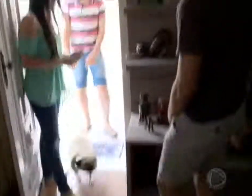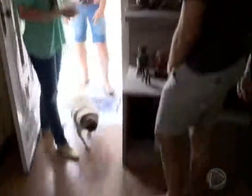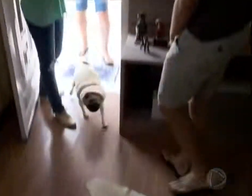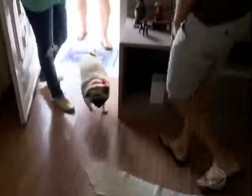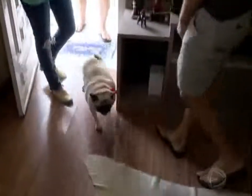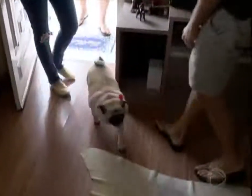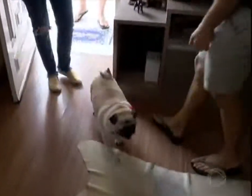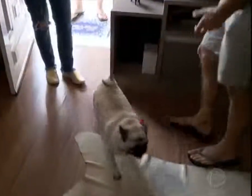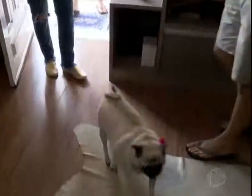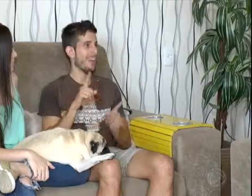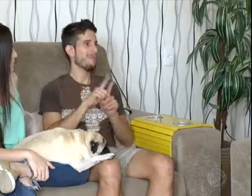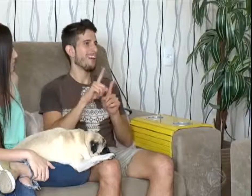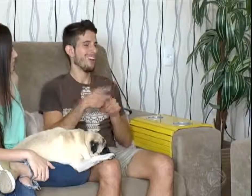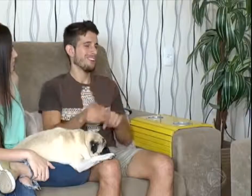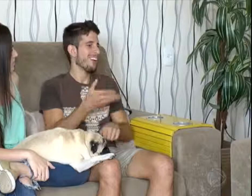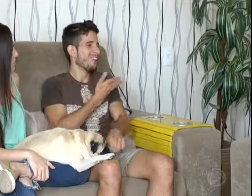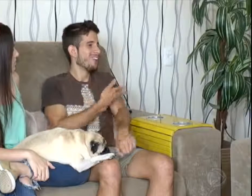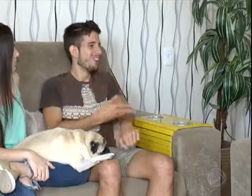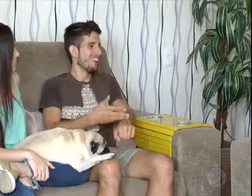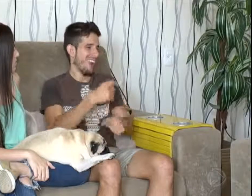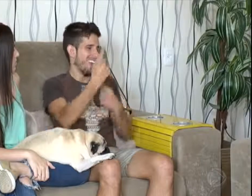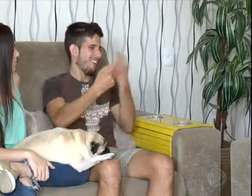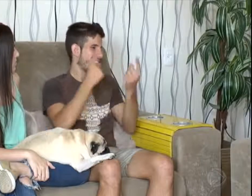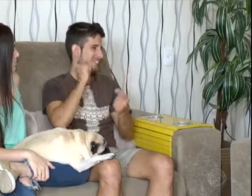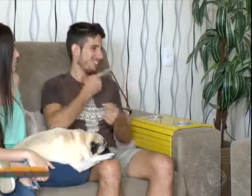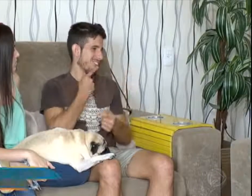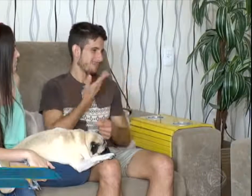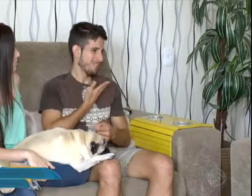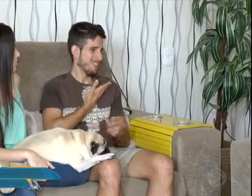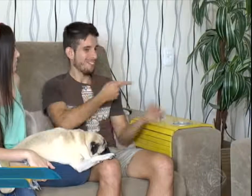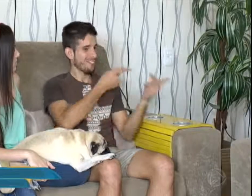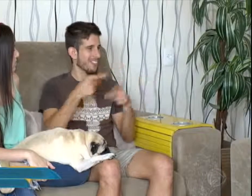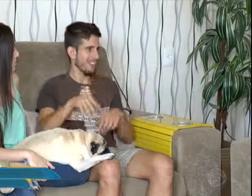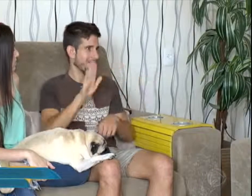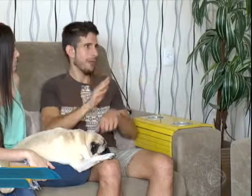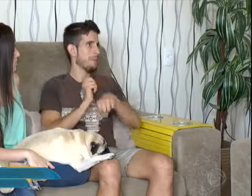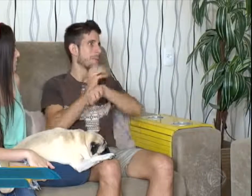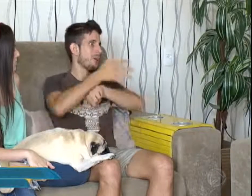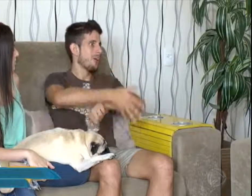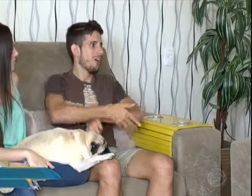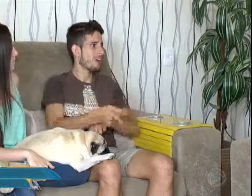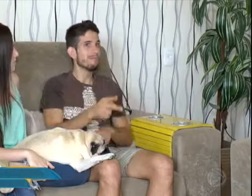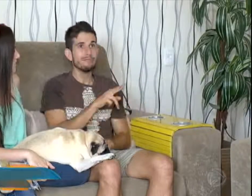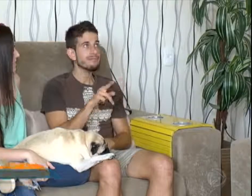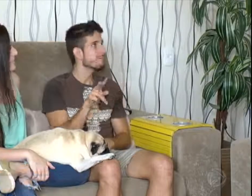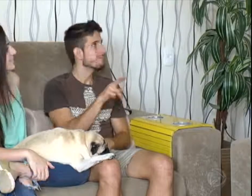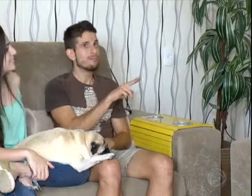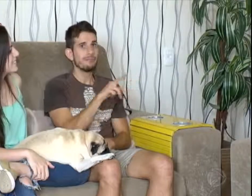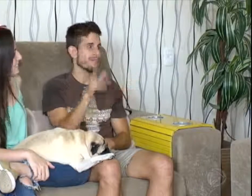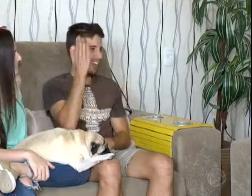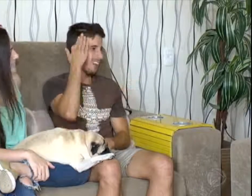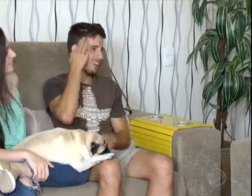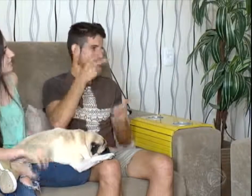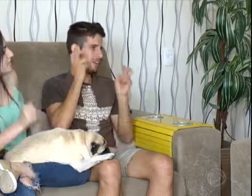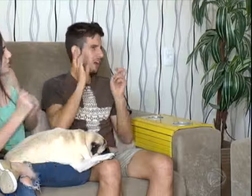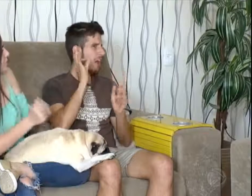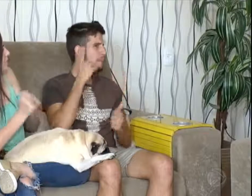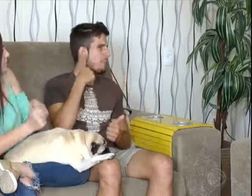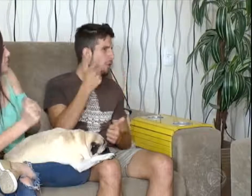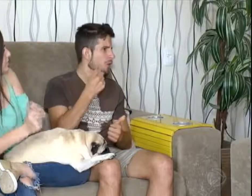cutucando a gente, ela já se acostumou. E tem alguns surdos que vêm bastante aqui em casa visitar. Ficam até de madrugada conversando e ela fica aqui olhando para todo mundo. Ela fica